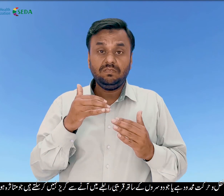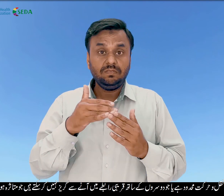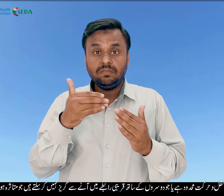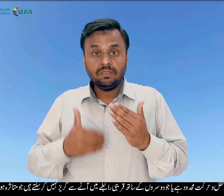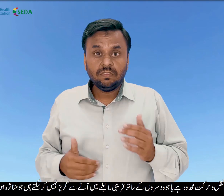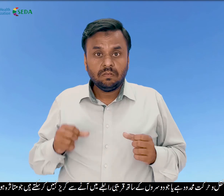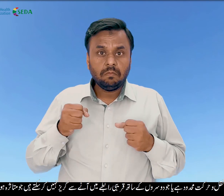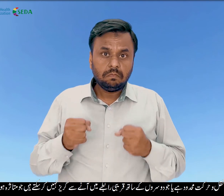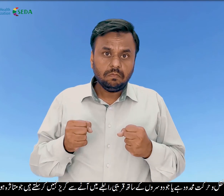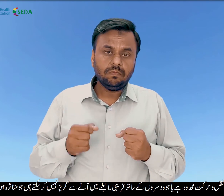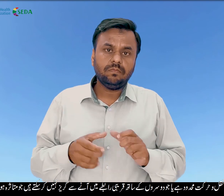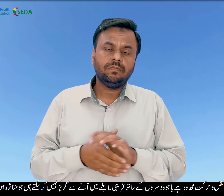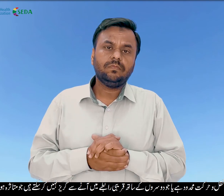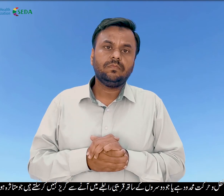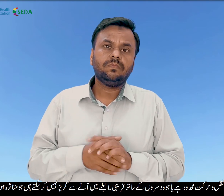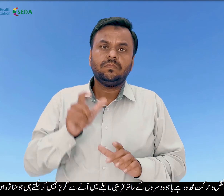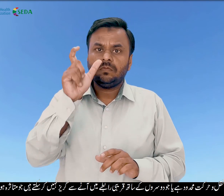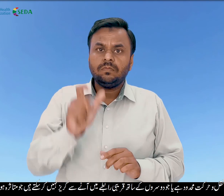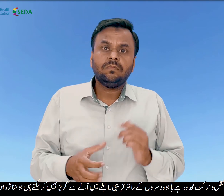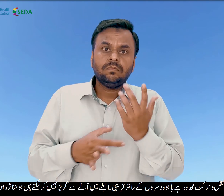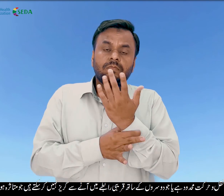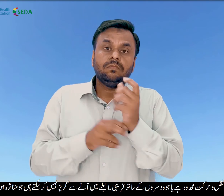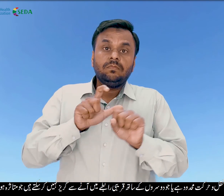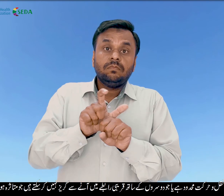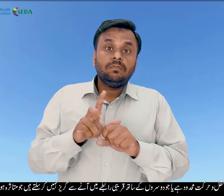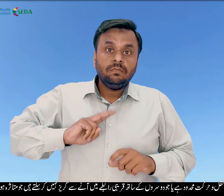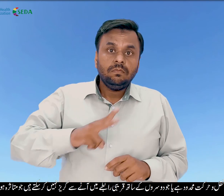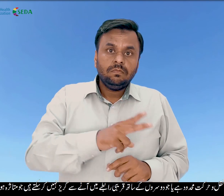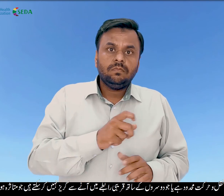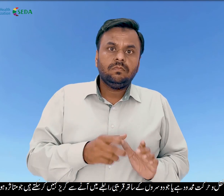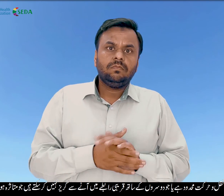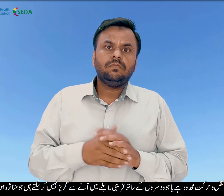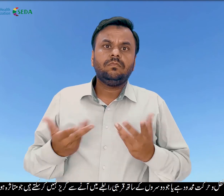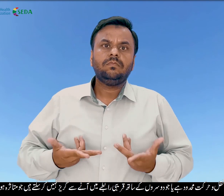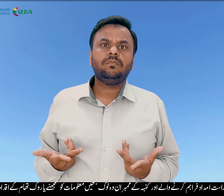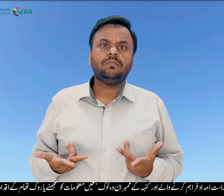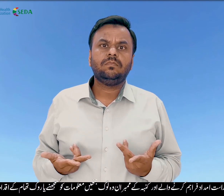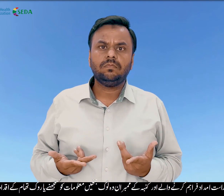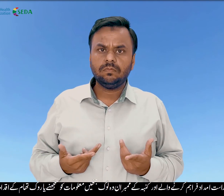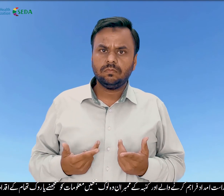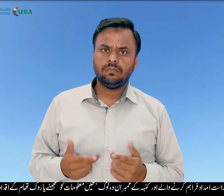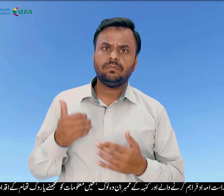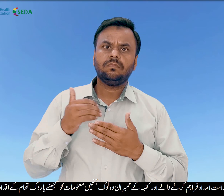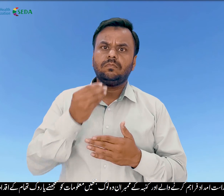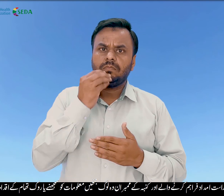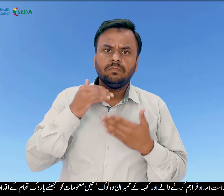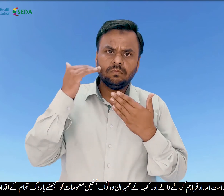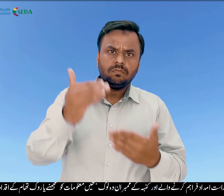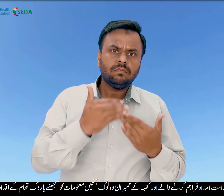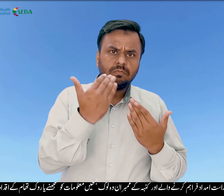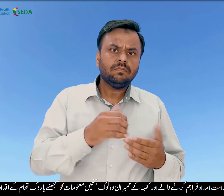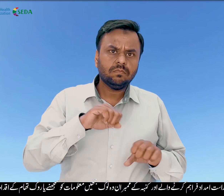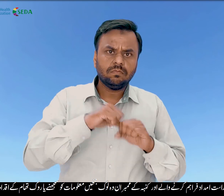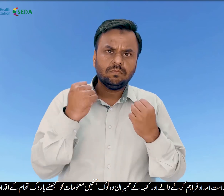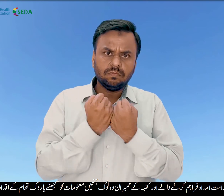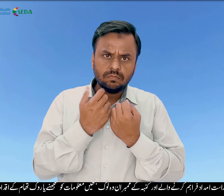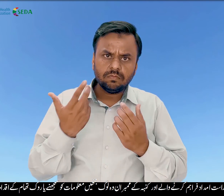سے گریز نہیں کر سکتے ہیں، جو متاثر ہو سکتے ہیں، جیسے براہ راست امداد فراہم کرنے والے